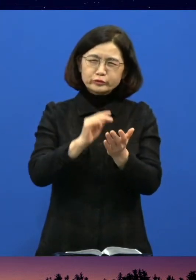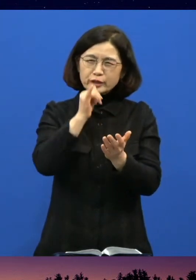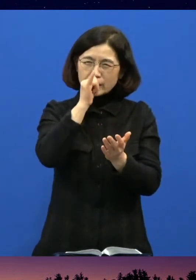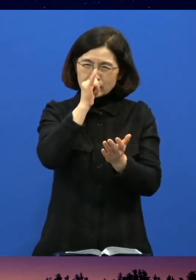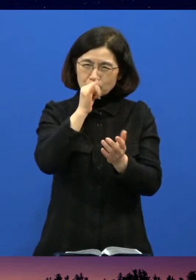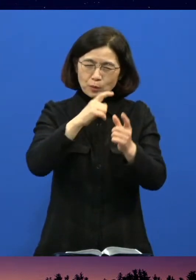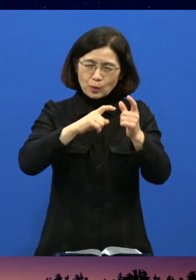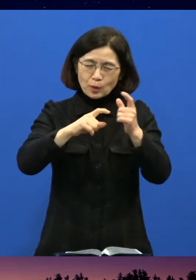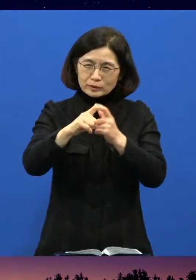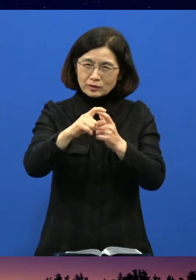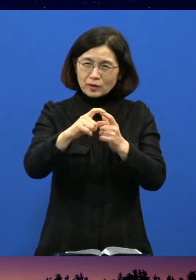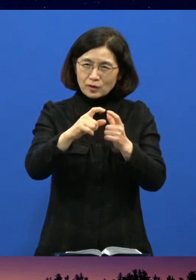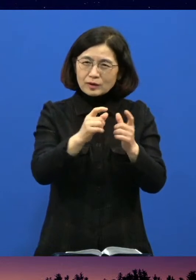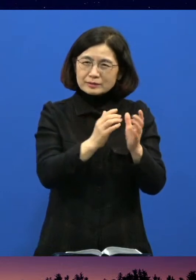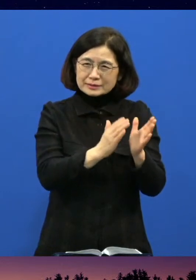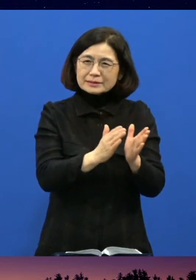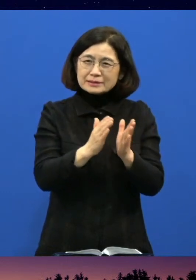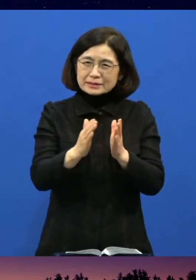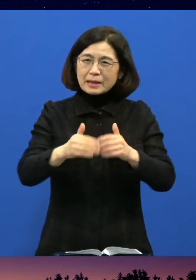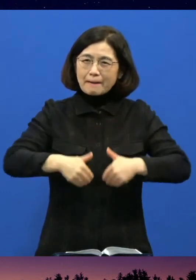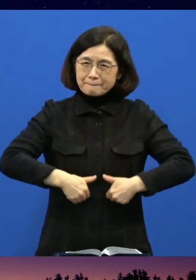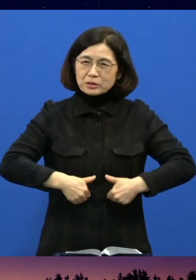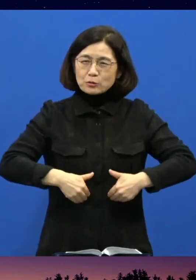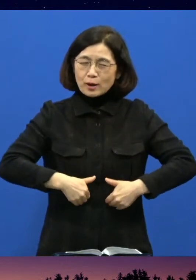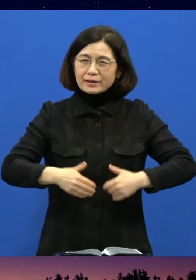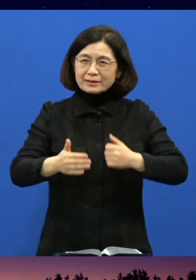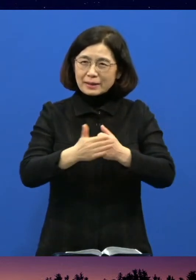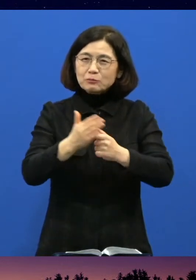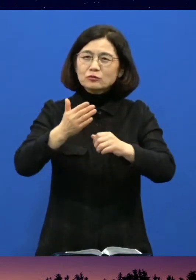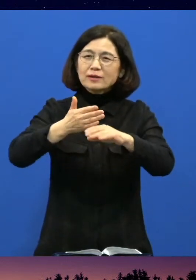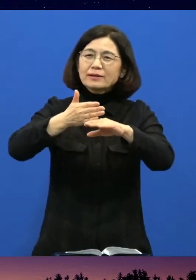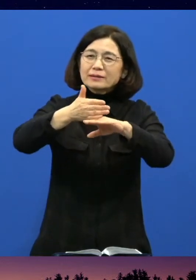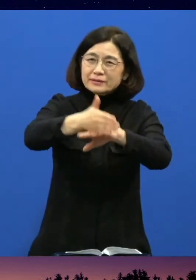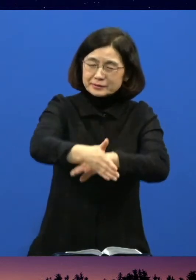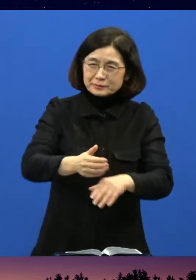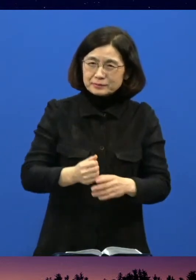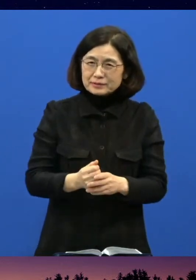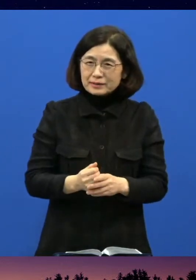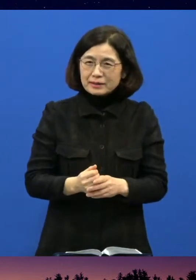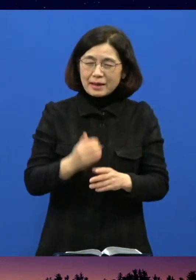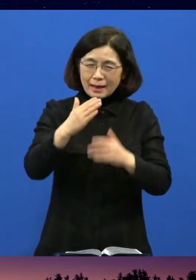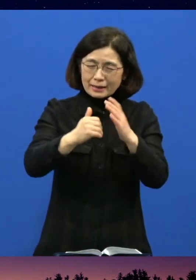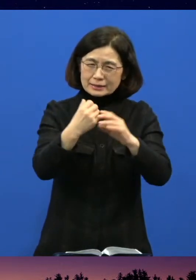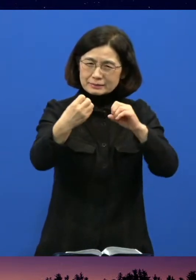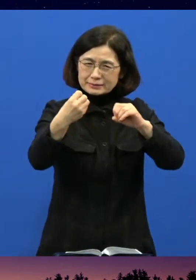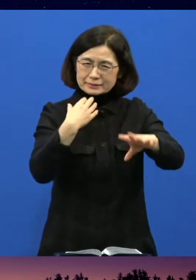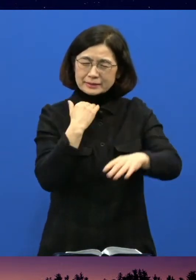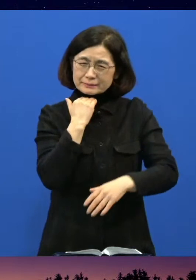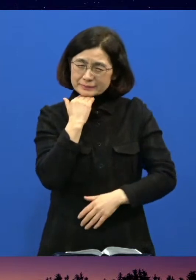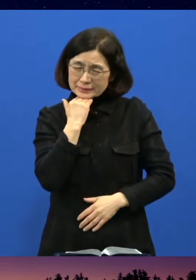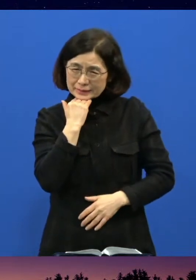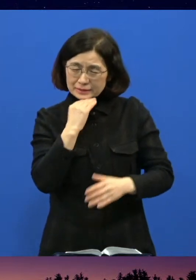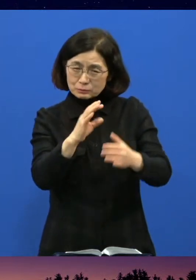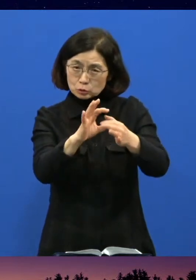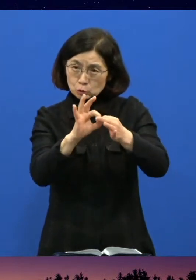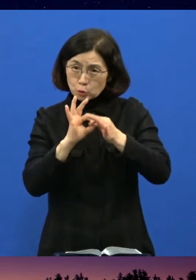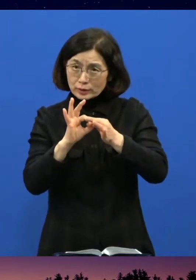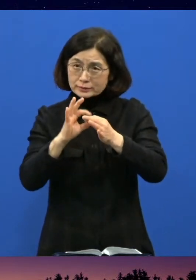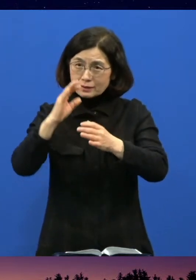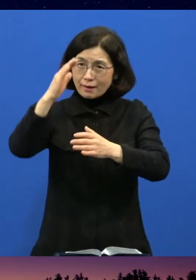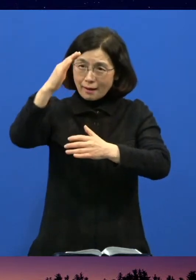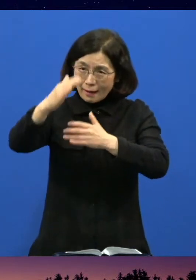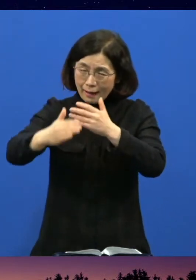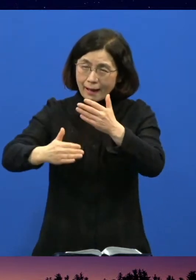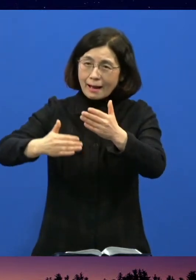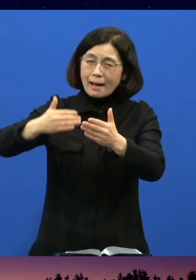그리고 이 응답이 늦어지면서 기다리는 시간을 통하여서 우리는 뭐가 가장 중요한 거예요? 하나님과의 시간이